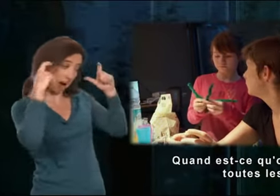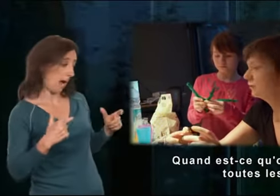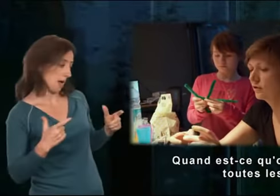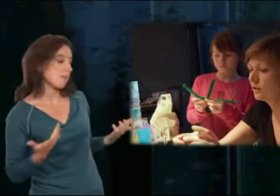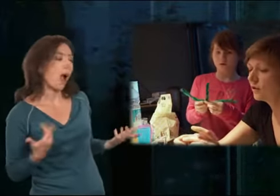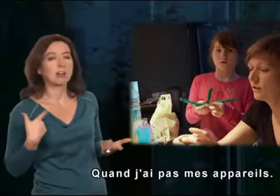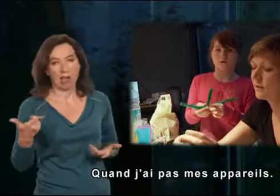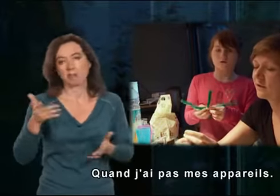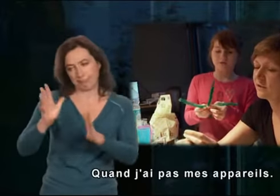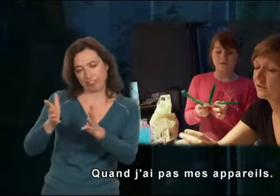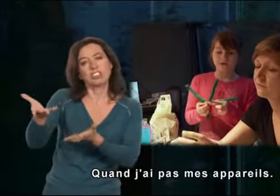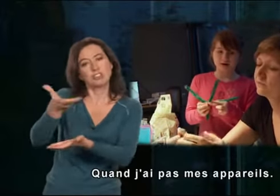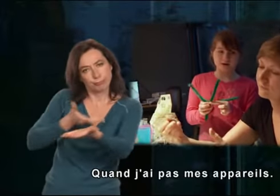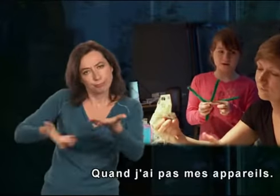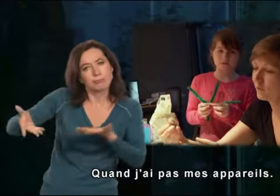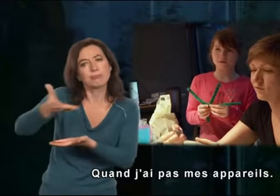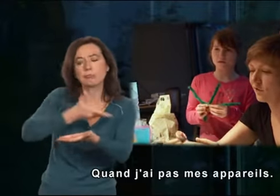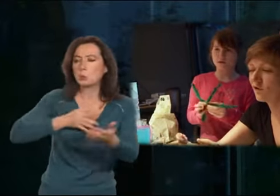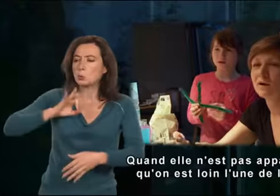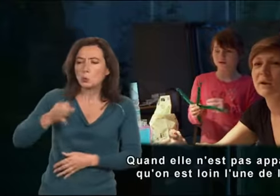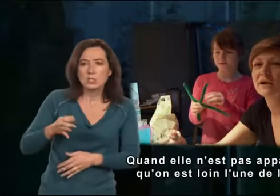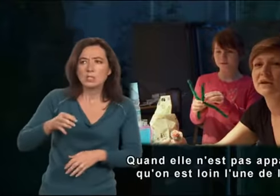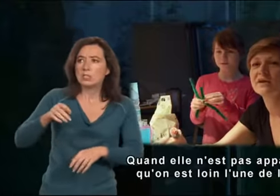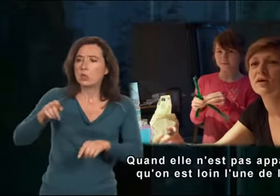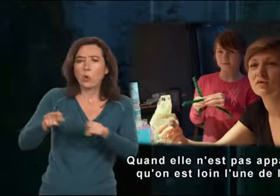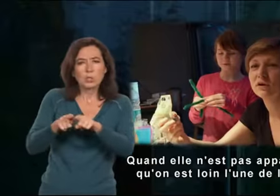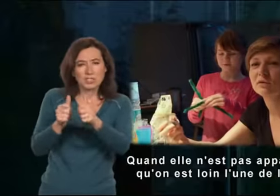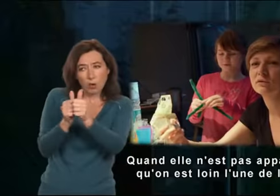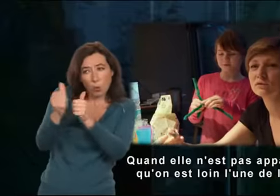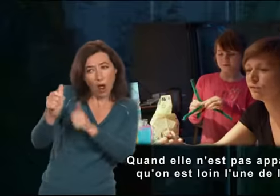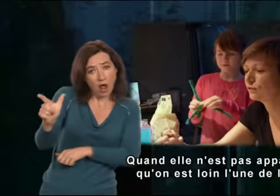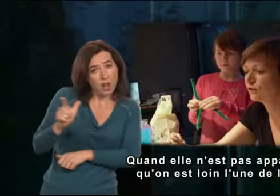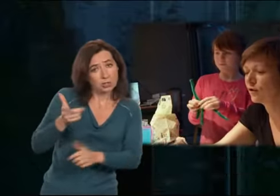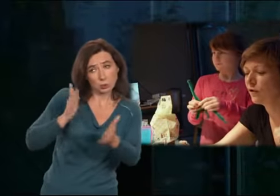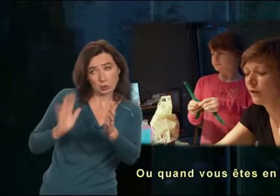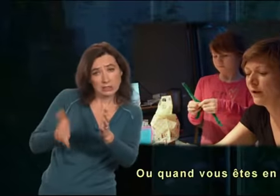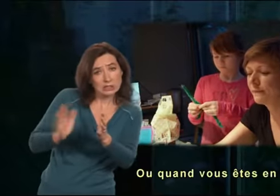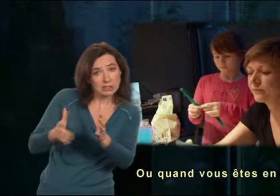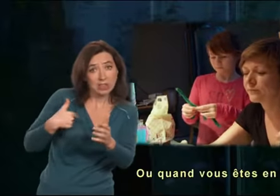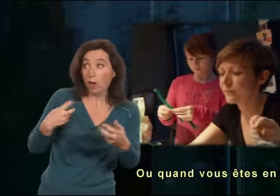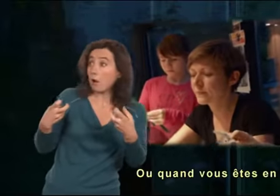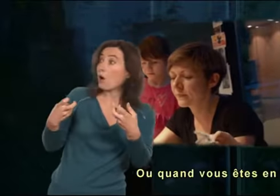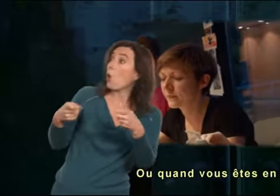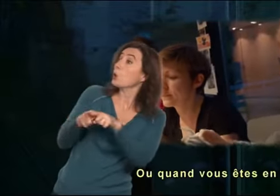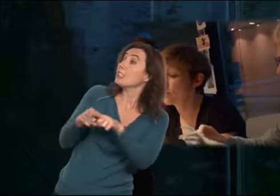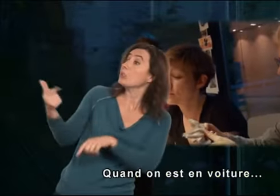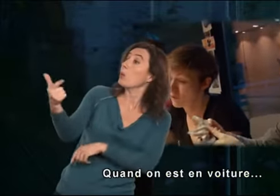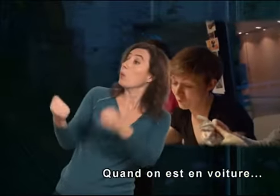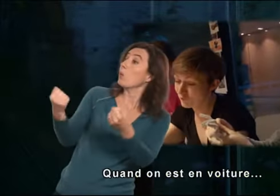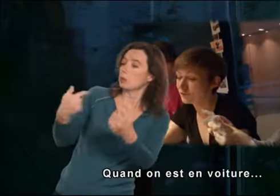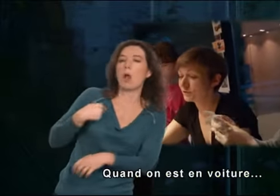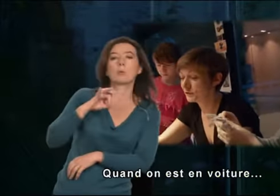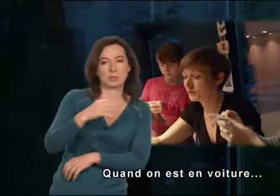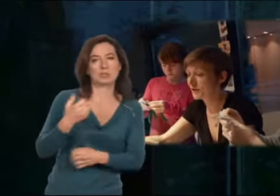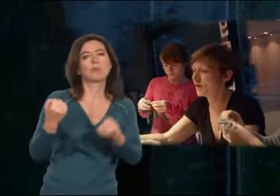toutes les deux? Quand elle n'est pas appareillée. Quand elle n'est pas appareillée. Voilà, c'est ça. Quand elle n'est pas appareillée, quand on est loin l'une de l'autre. Ou par exemple quand vous êtes en voiture. Oui, quand on est